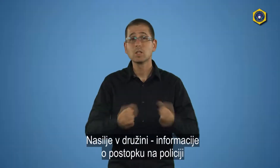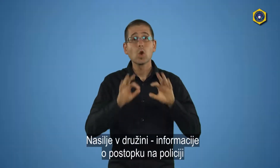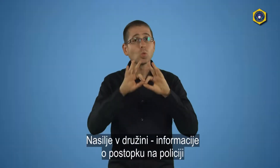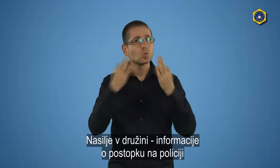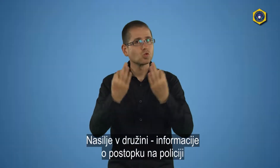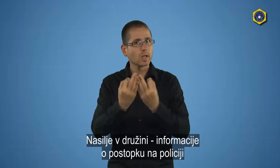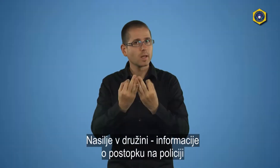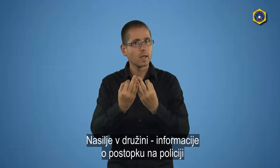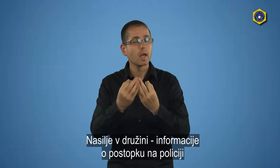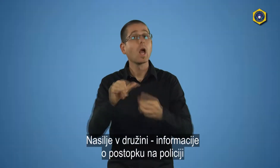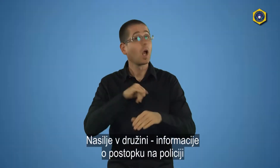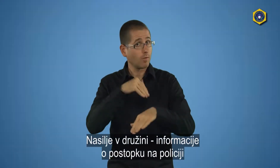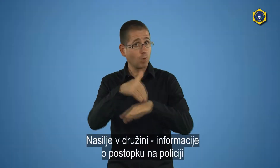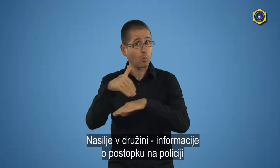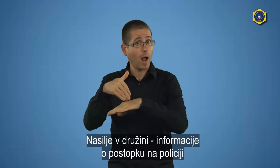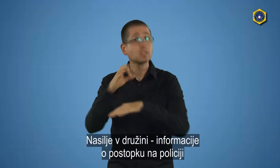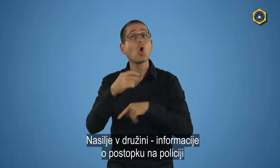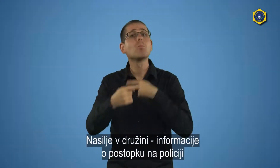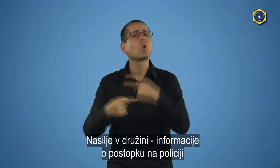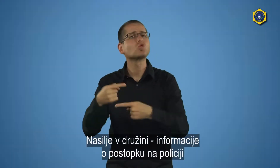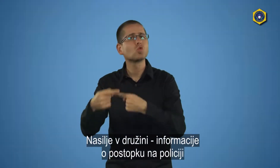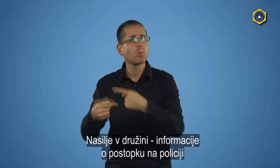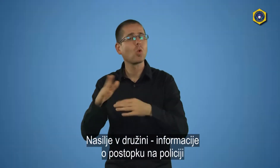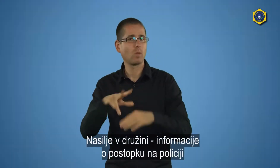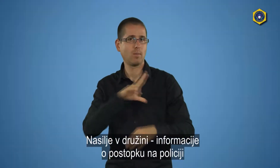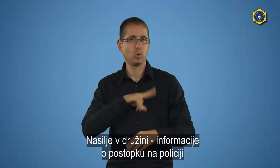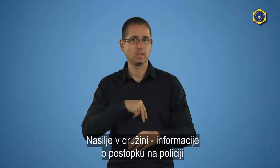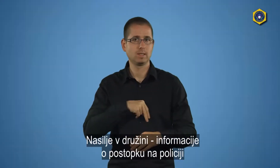Nasilje v družini, informacije o postopku na policiji.